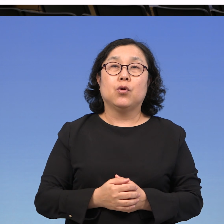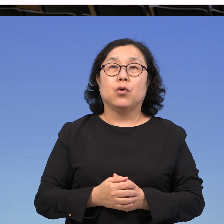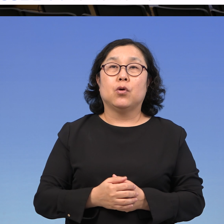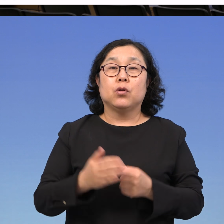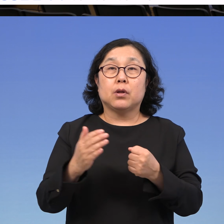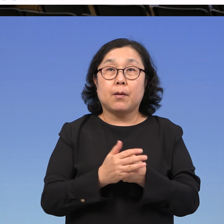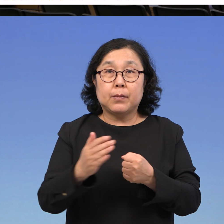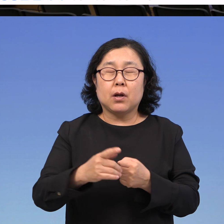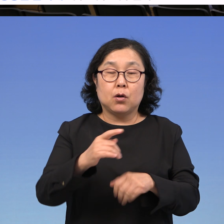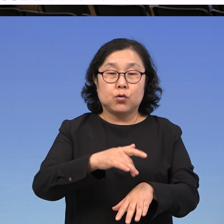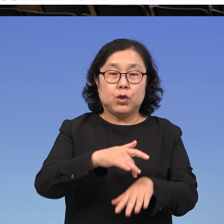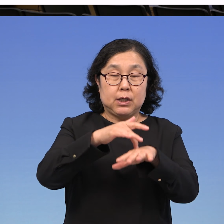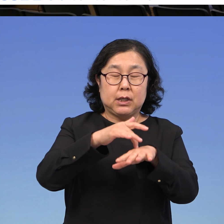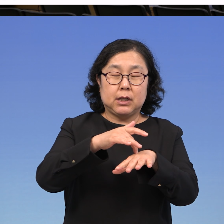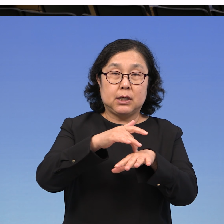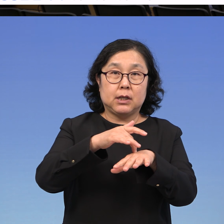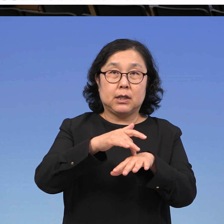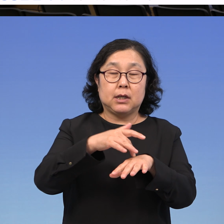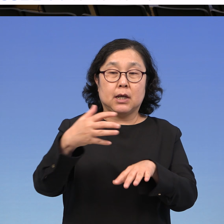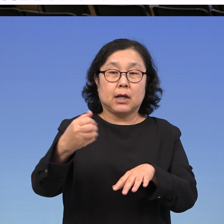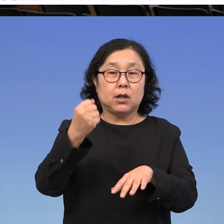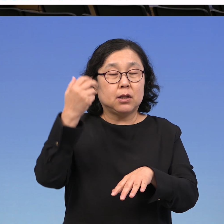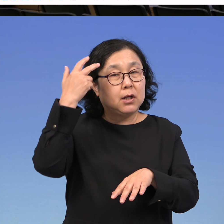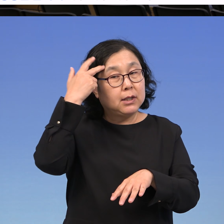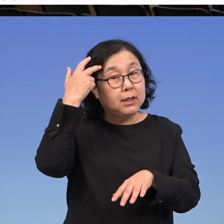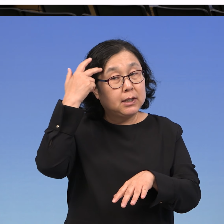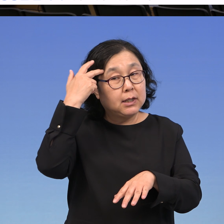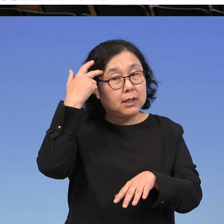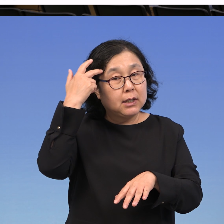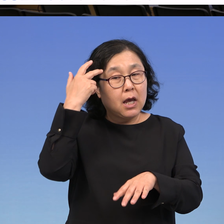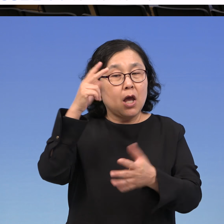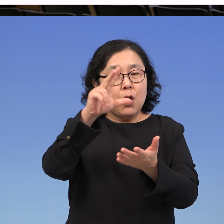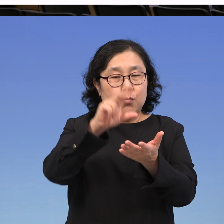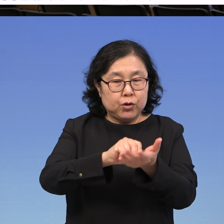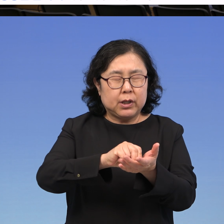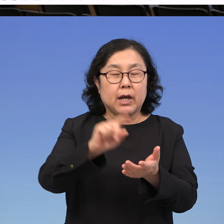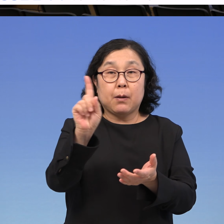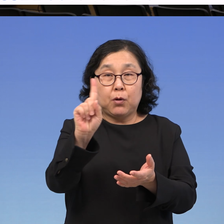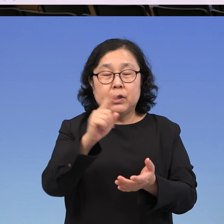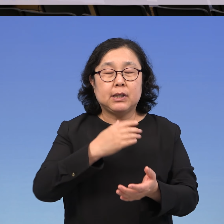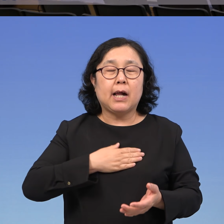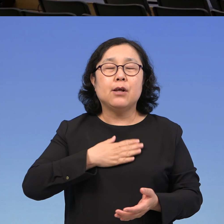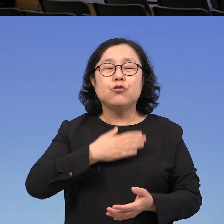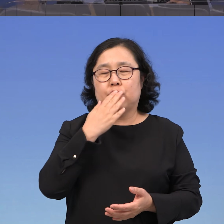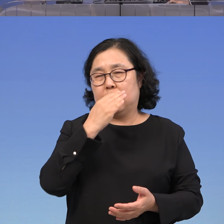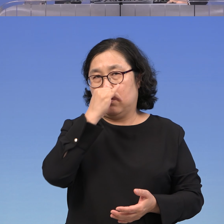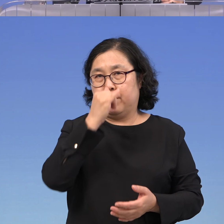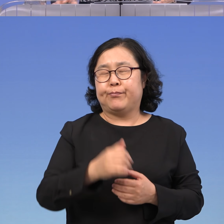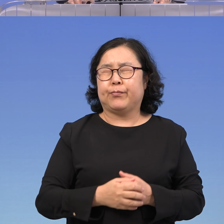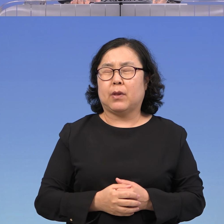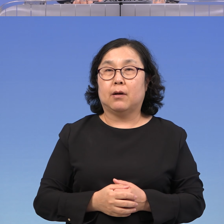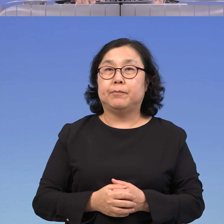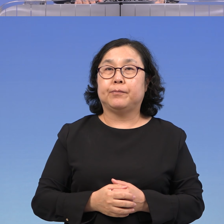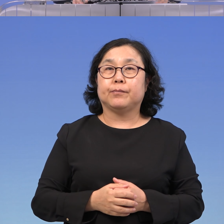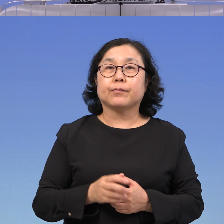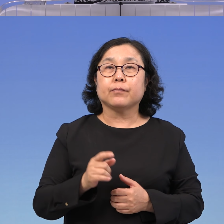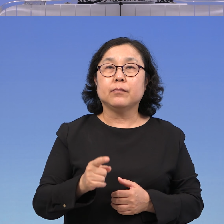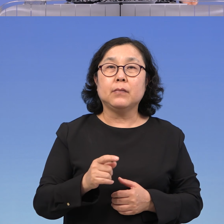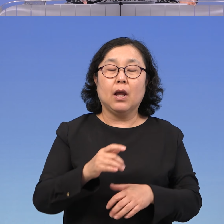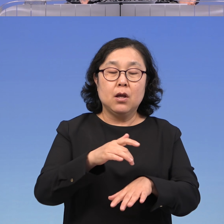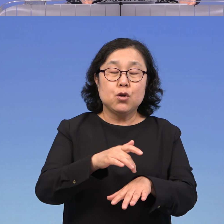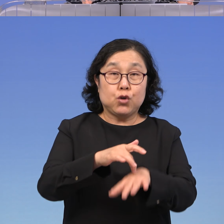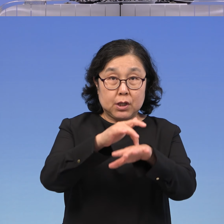직위 큭 유신이 갖고 있던 지식이 가진 치명적인 문제가 뭔지를 한 번에 알 수 있는데요 비록 그는